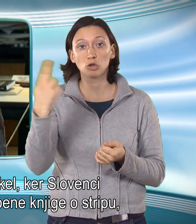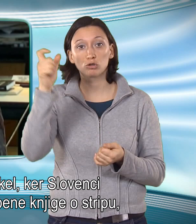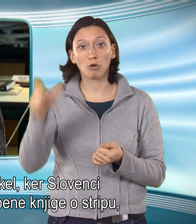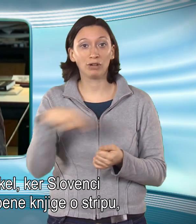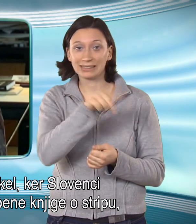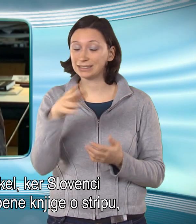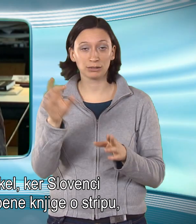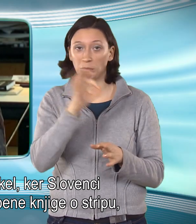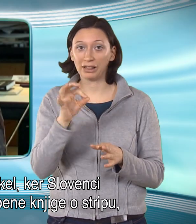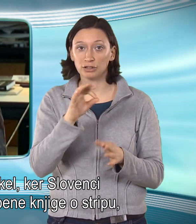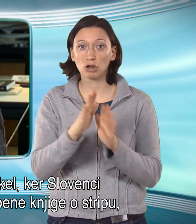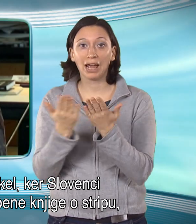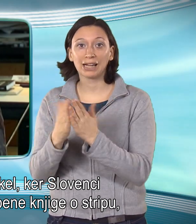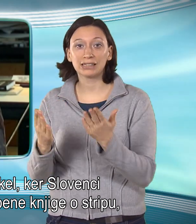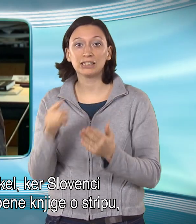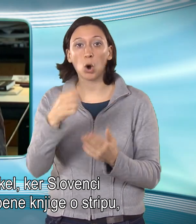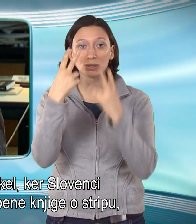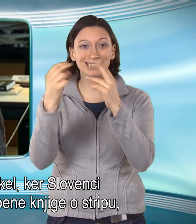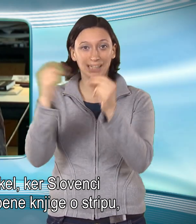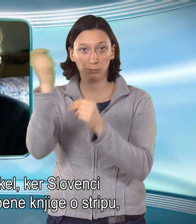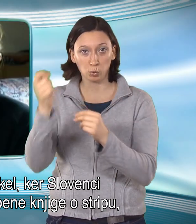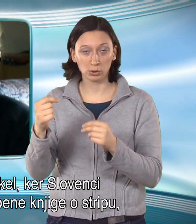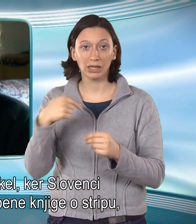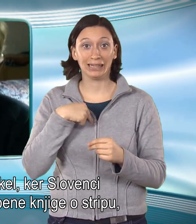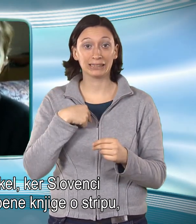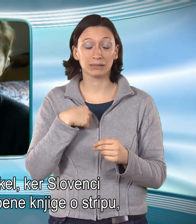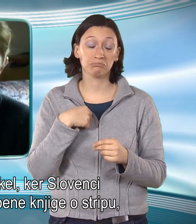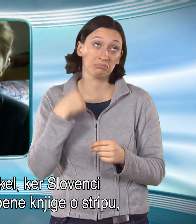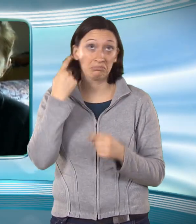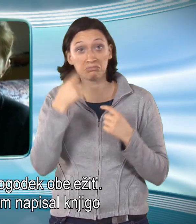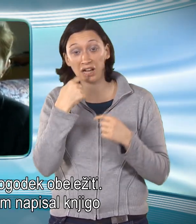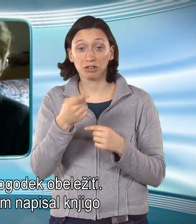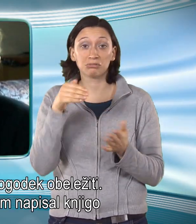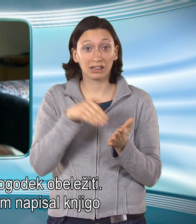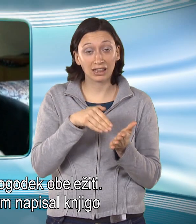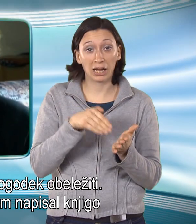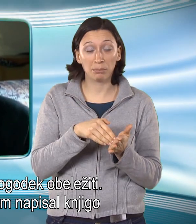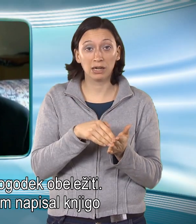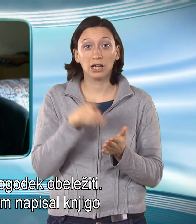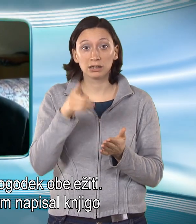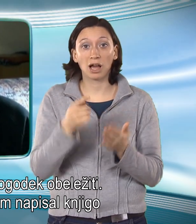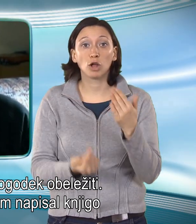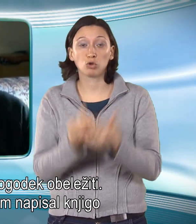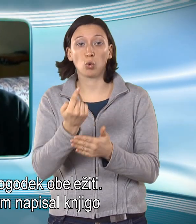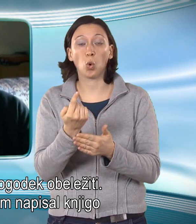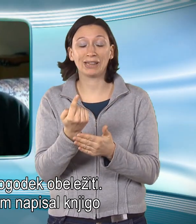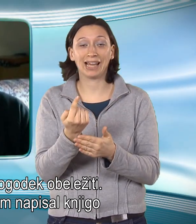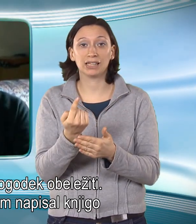ker Slovenci nismo imeli še nobene knjige o stripu, sem si rekel, da je pač treba ta